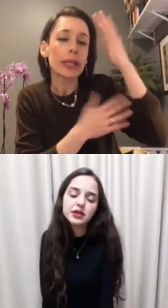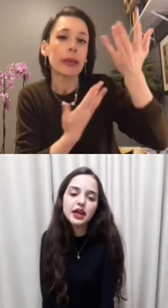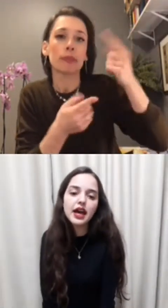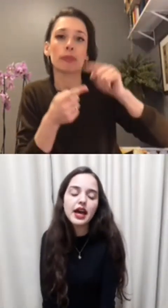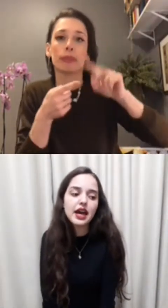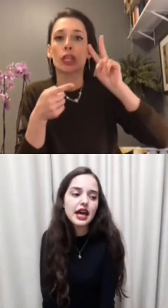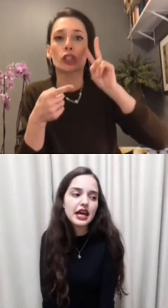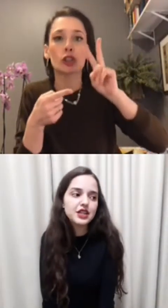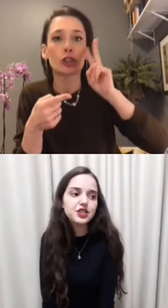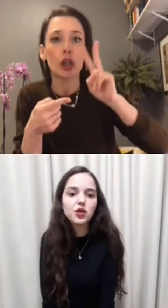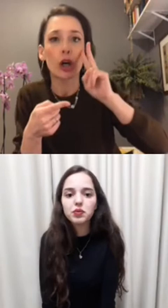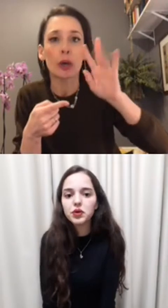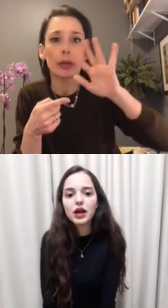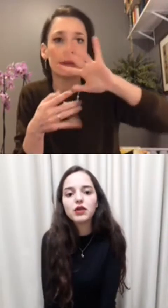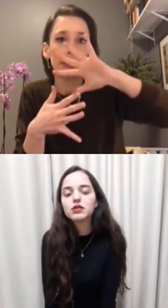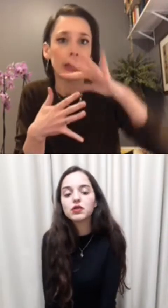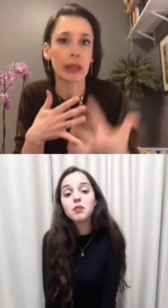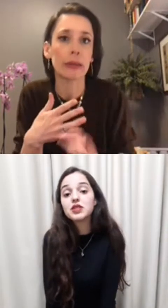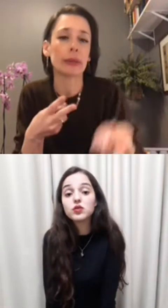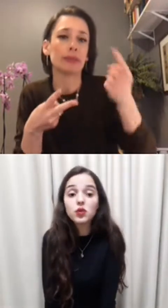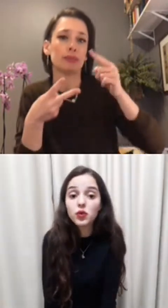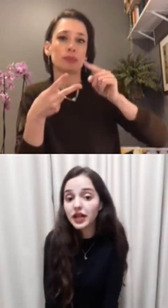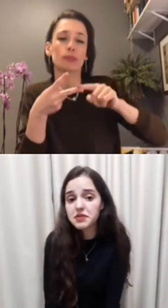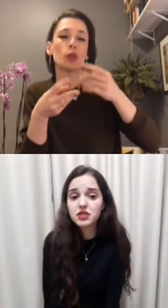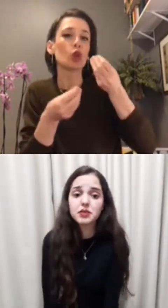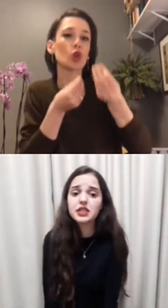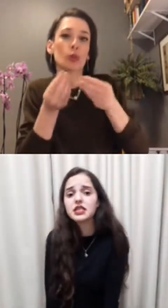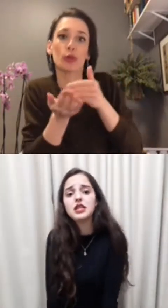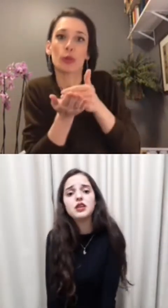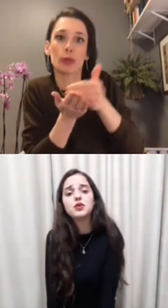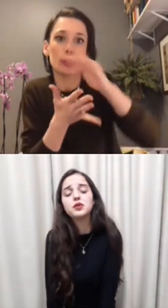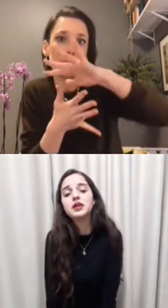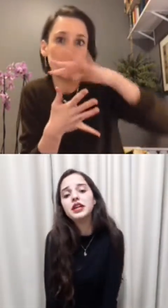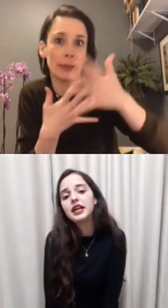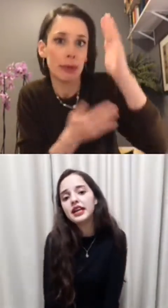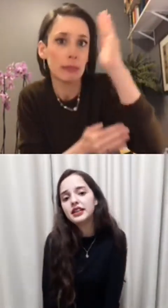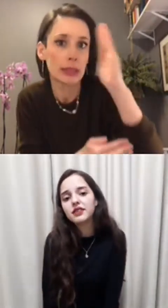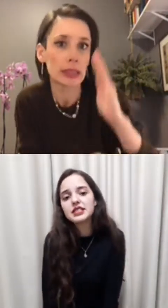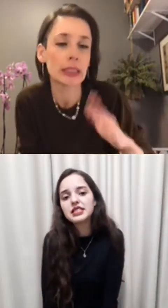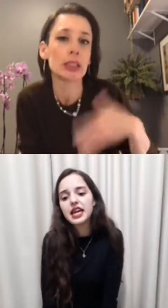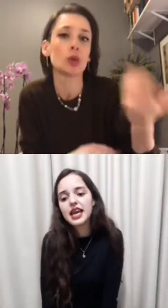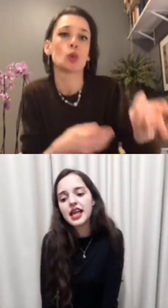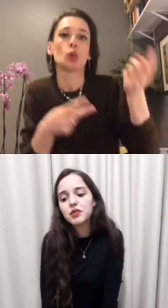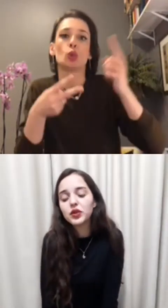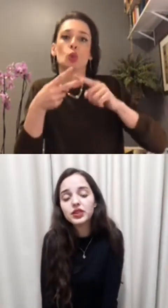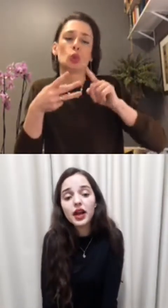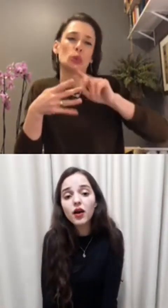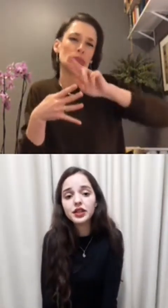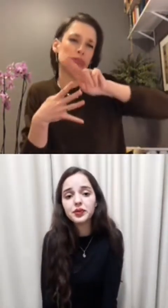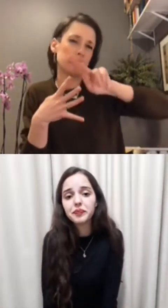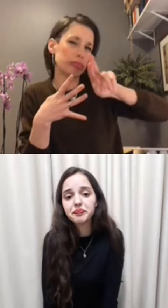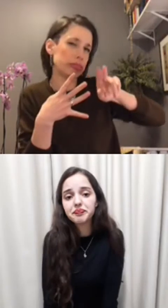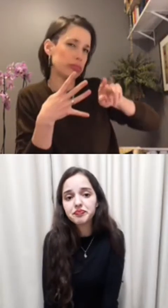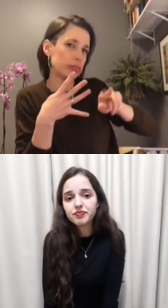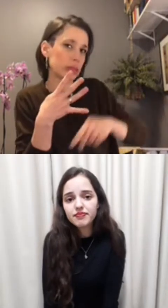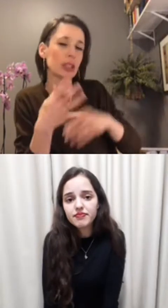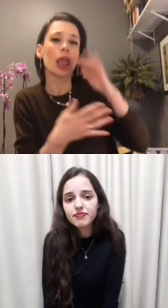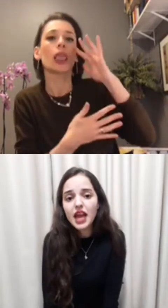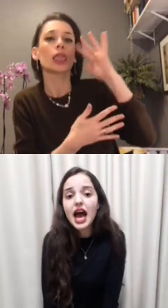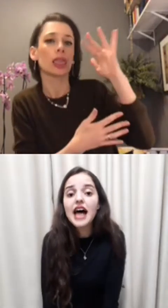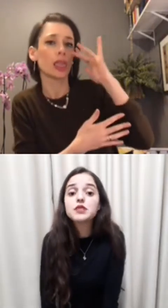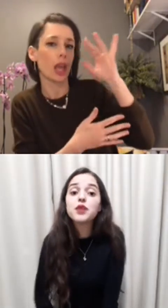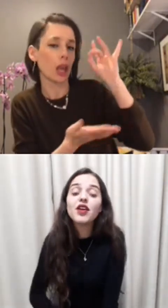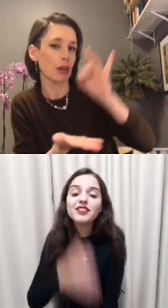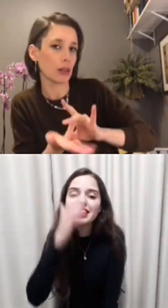histórico, de como começou a Libras no Brasil. Então, assim, era muito teórico.